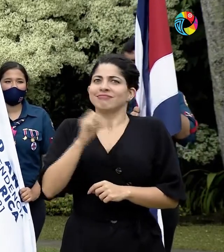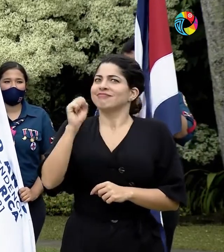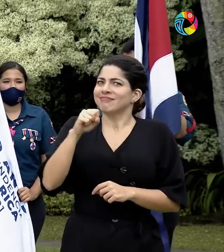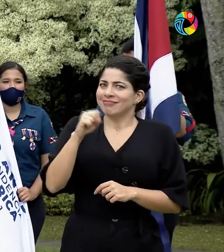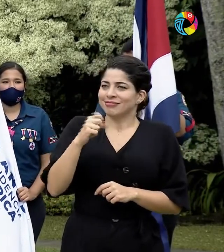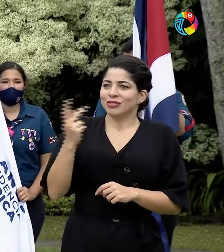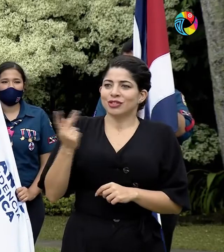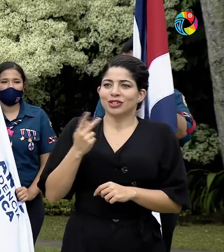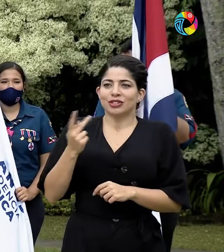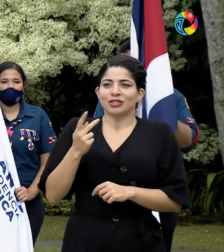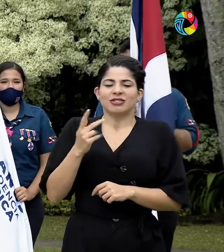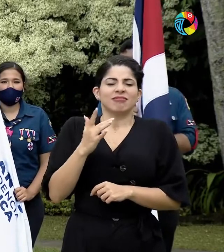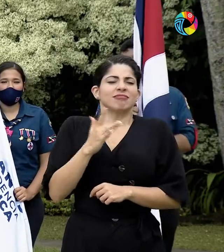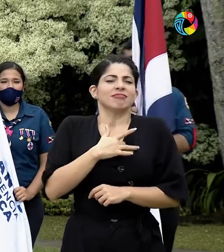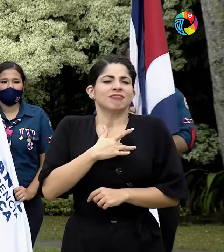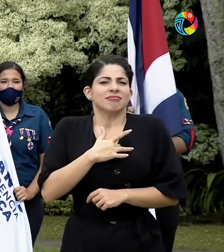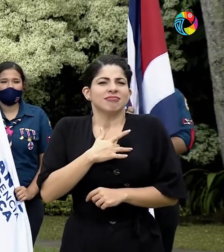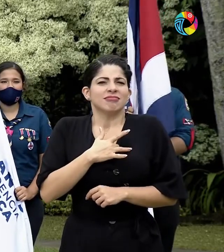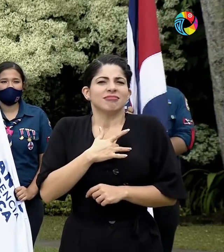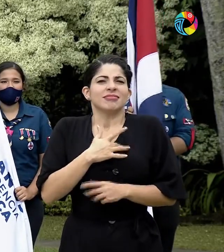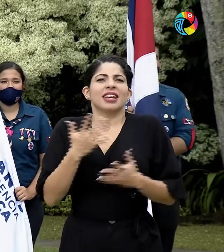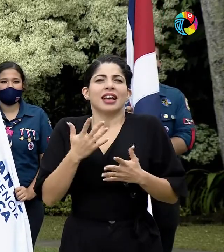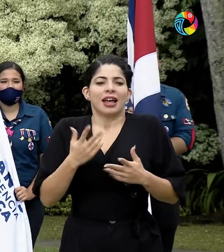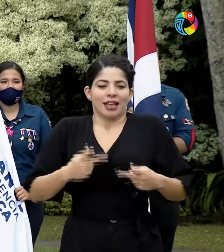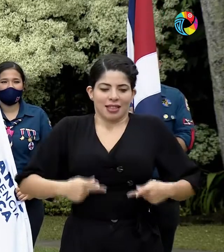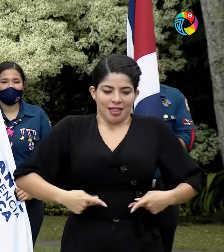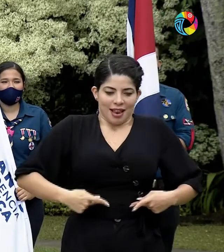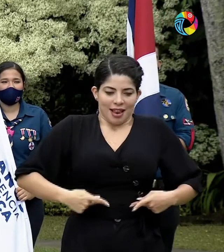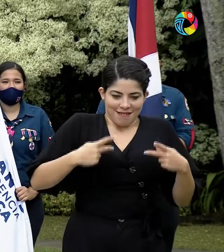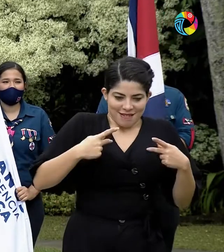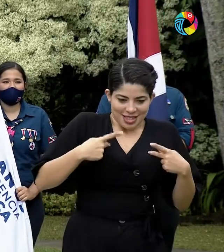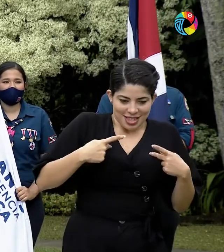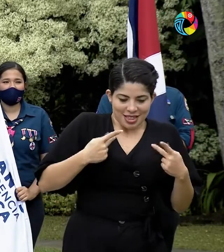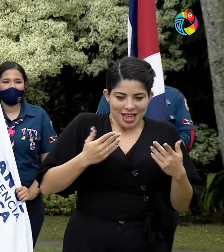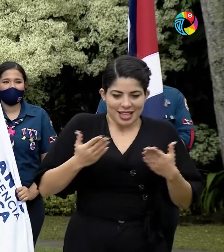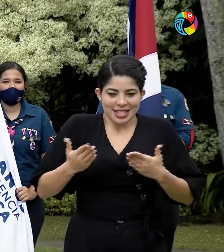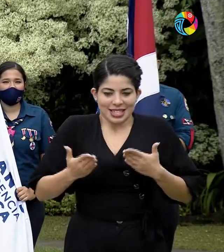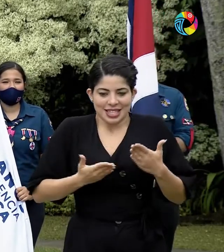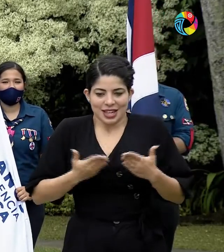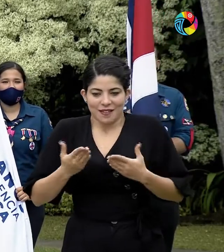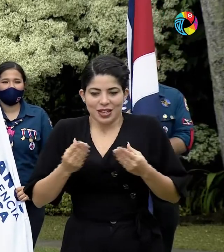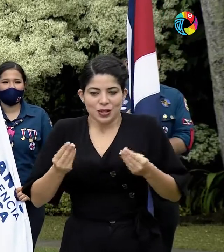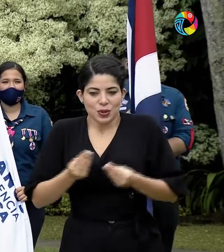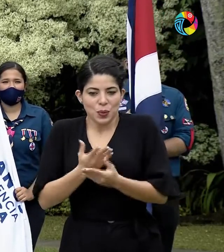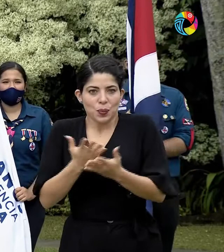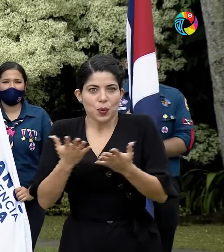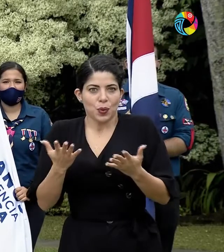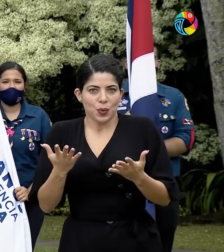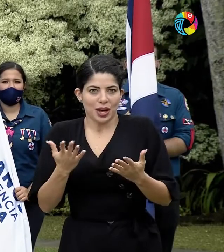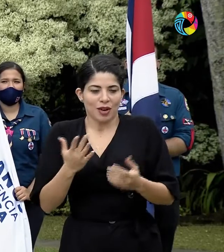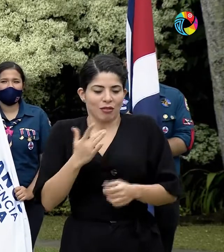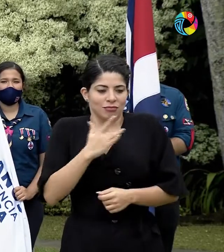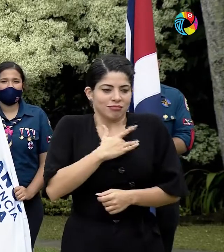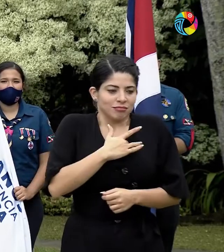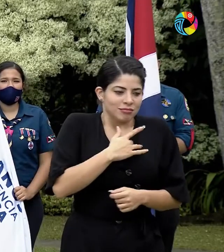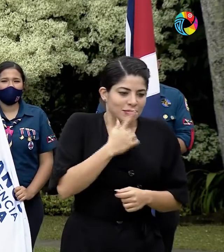Sí, nos enamoramos de la vida, del servicio público, de este